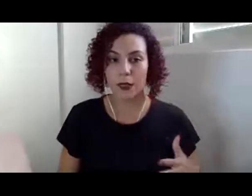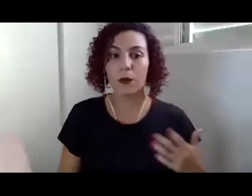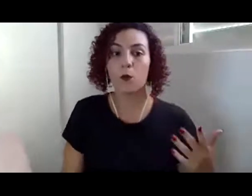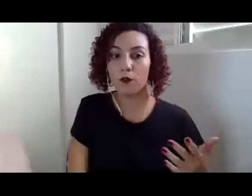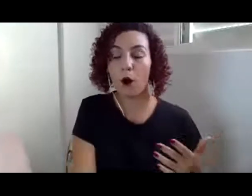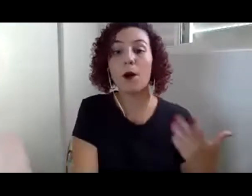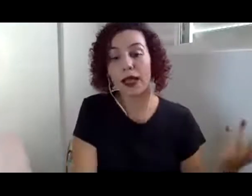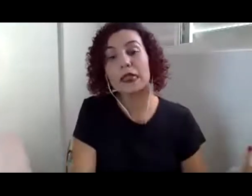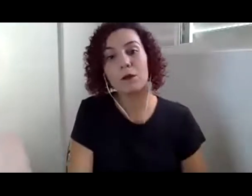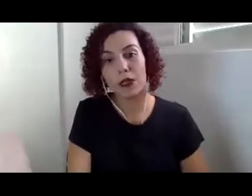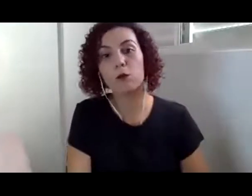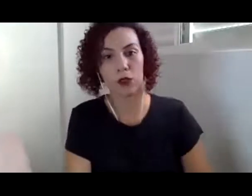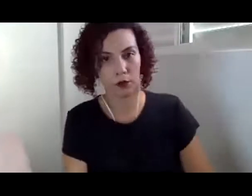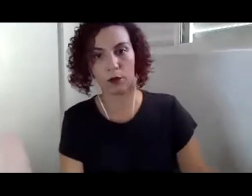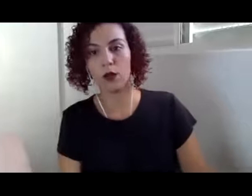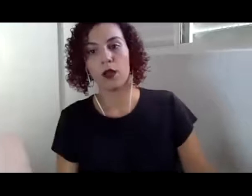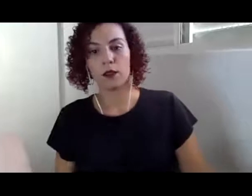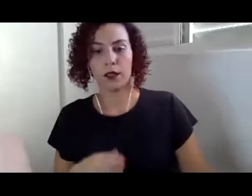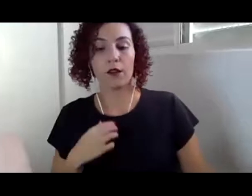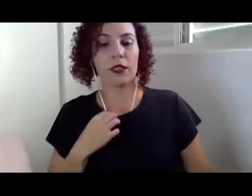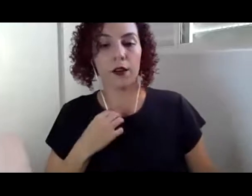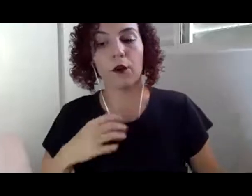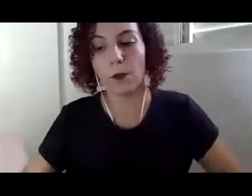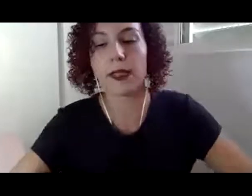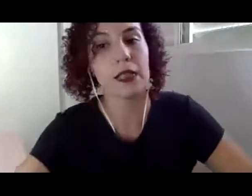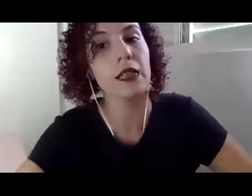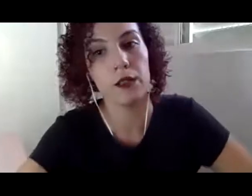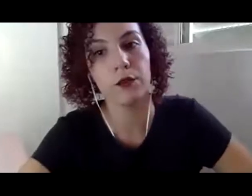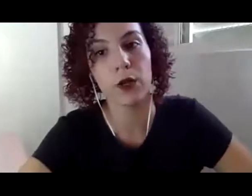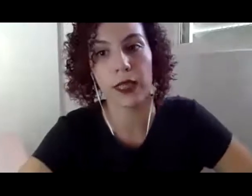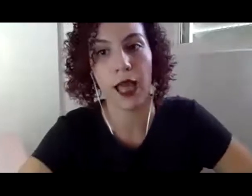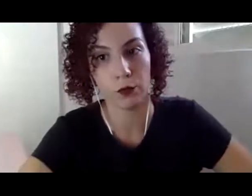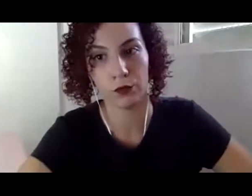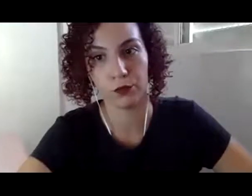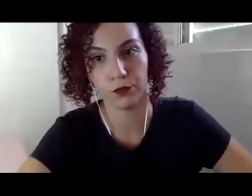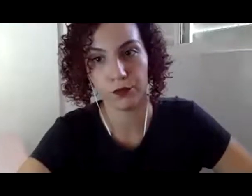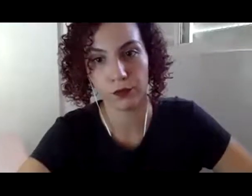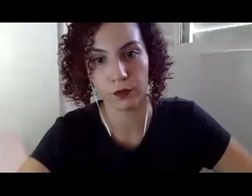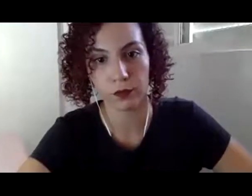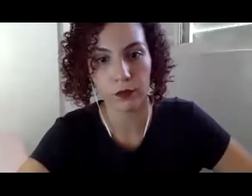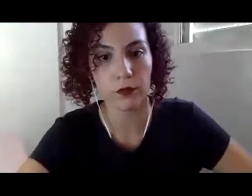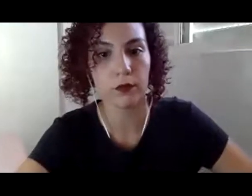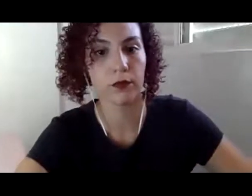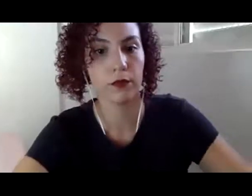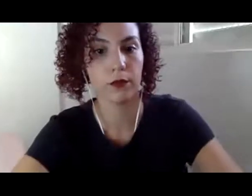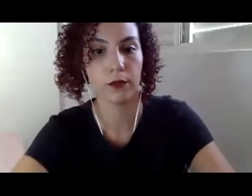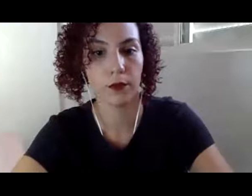pensar sempre numa forma mais simples possível, tá? Vai ser a forma mais acessível nesse caso.